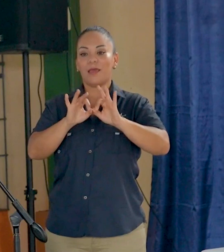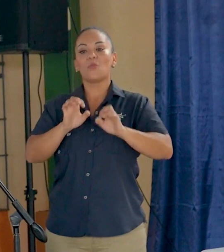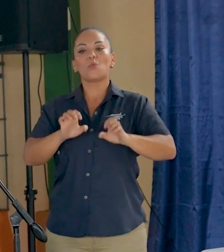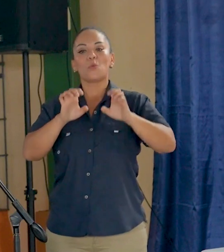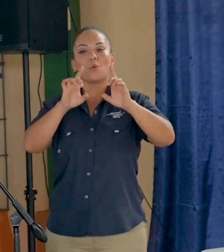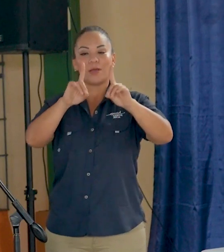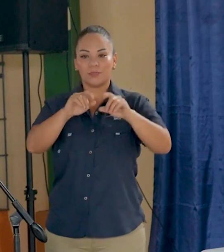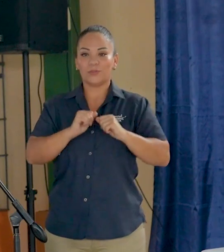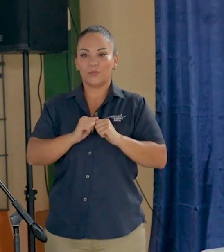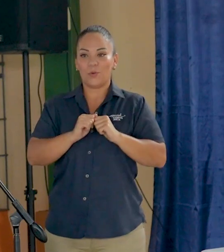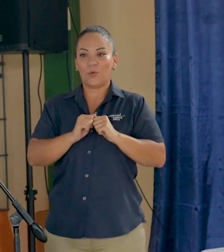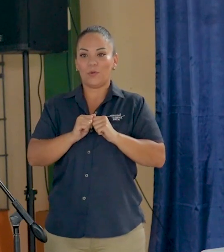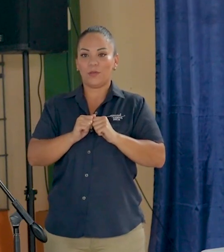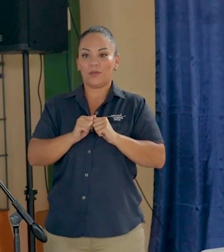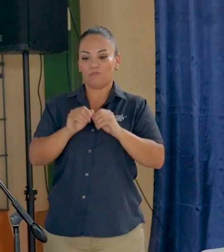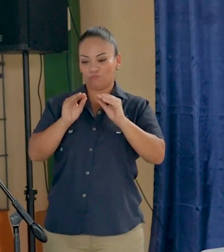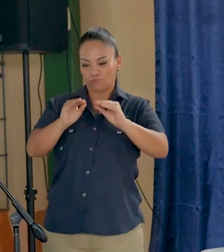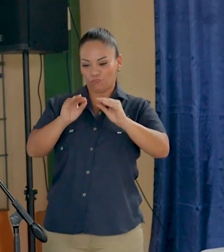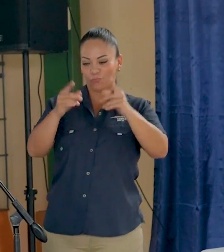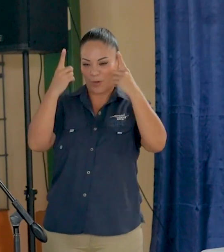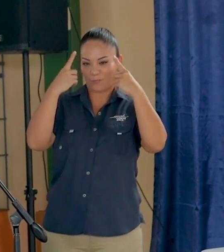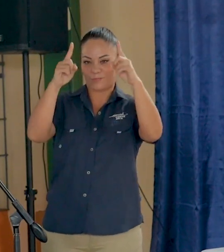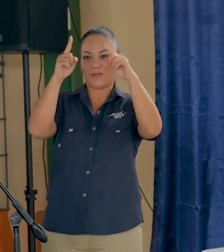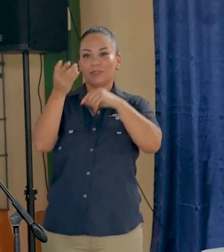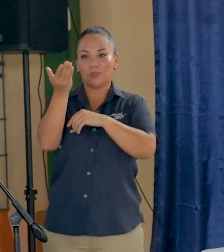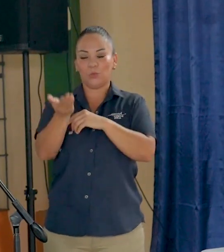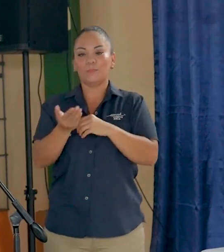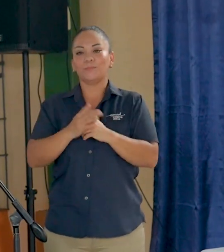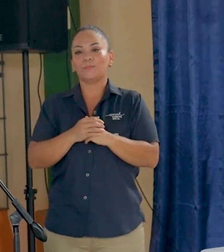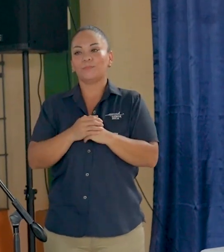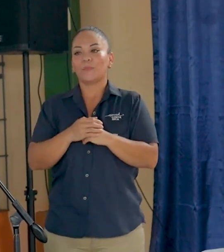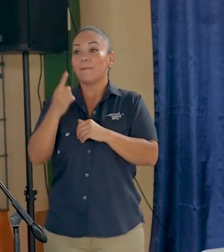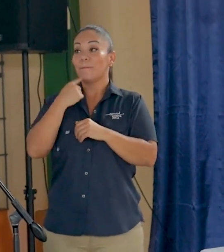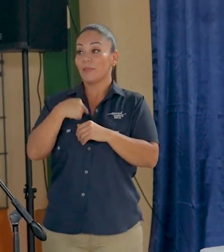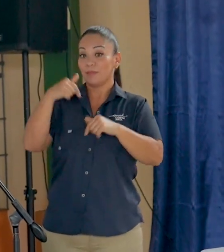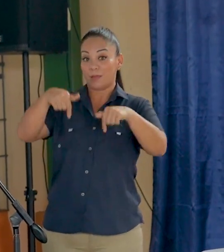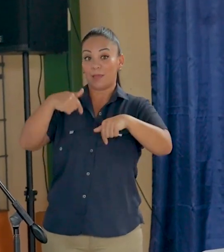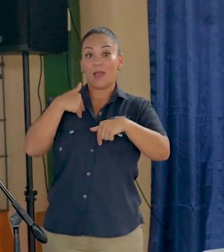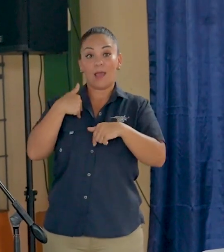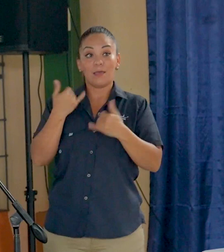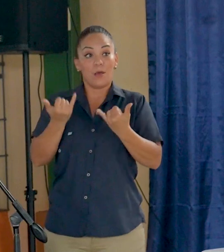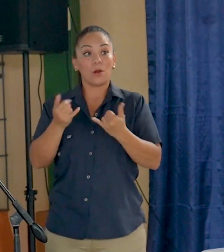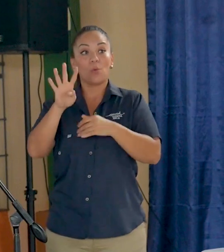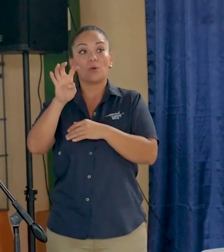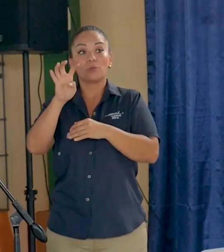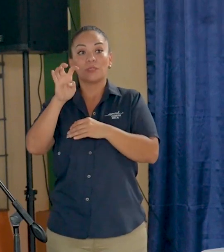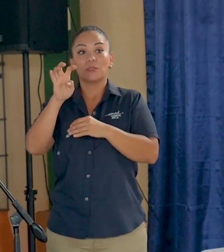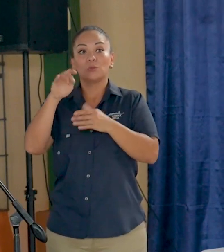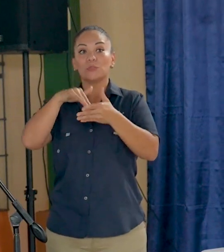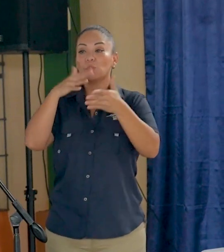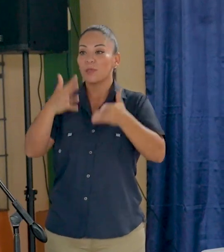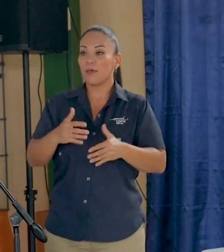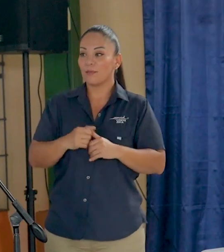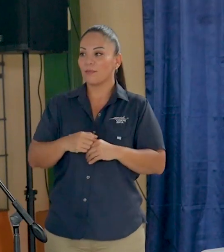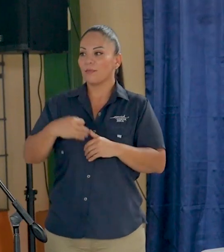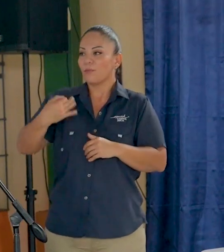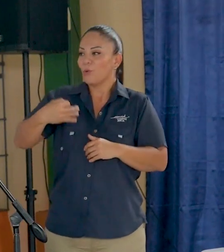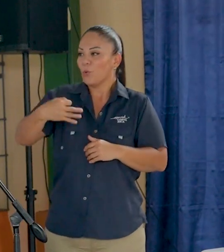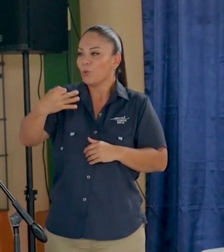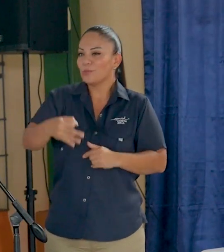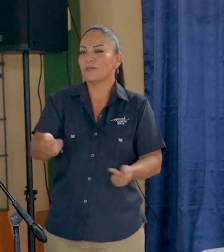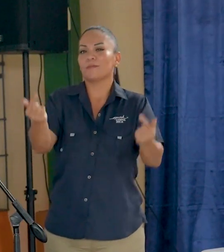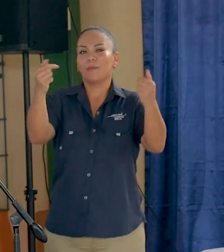en la ecuación de su éxito. Me dicen que aquí hay 400 estudiantes, día tras día